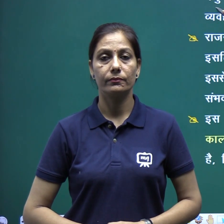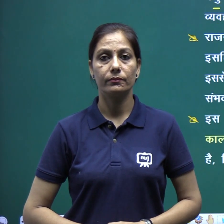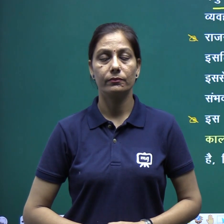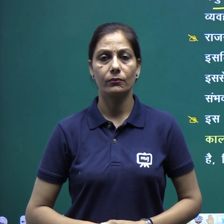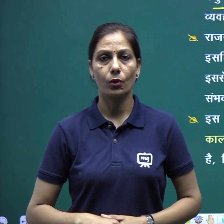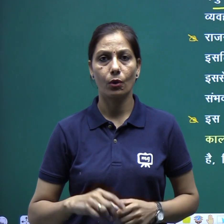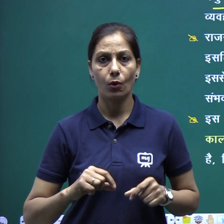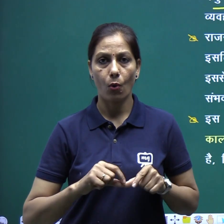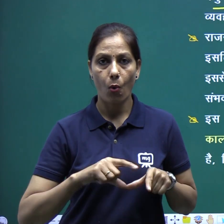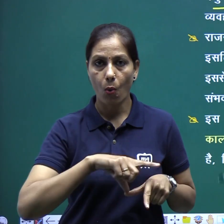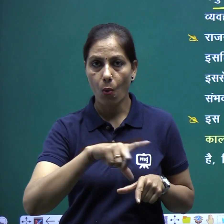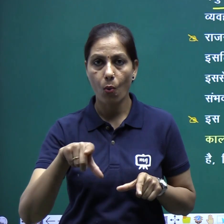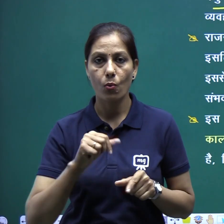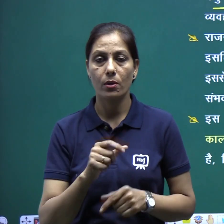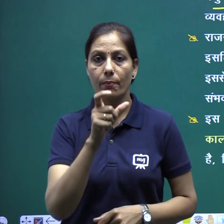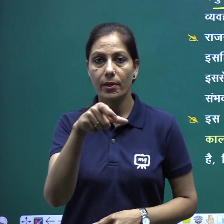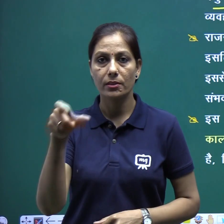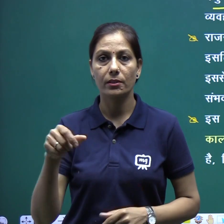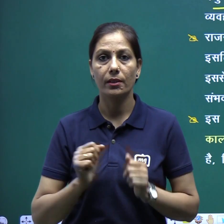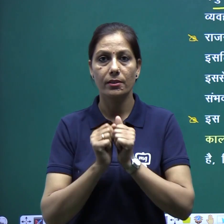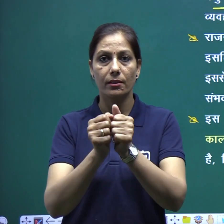सब मनुष्यों के साथ